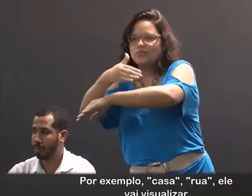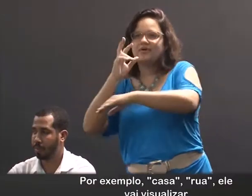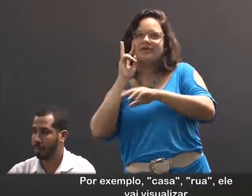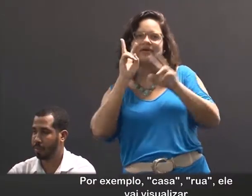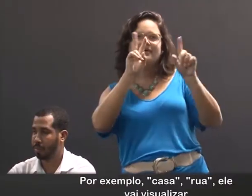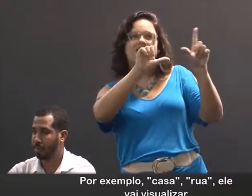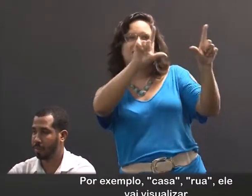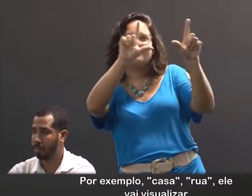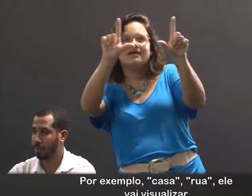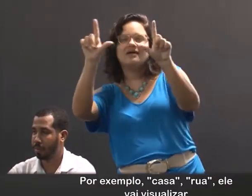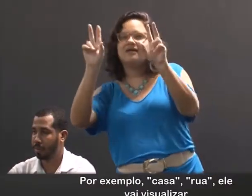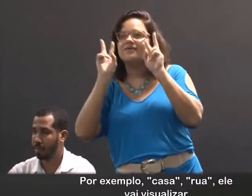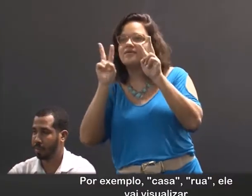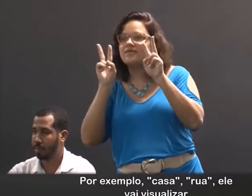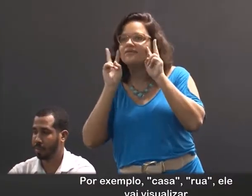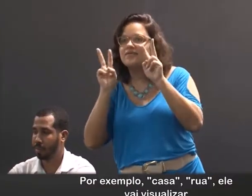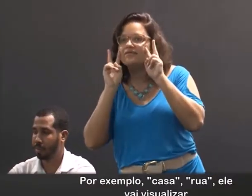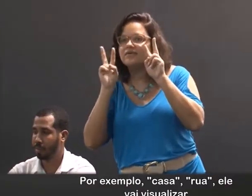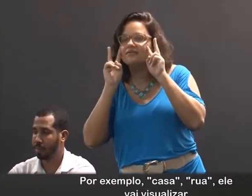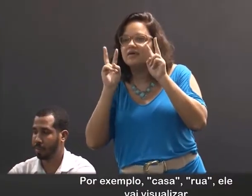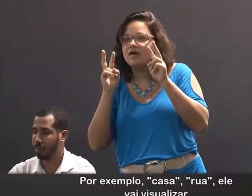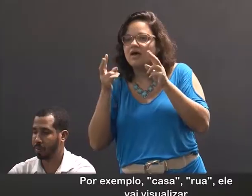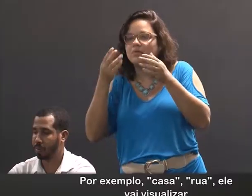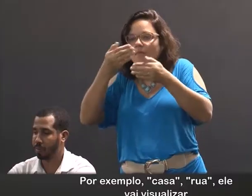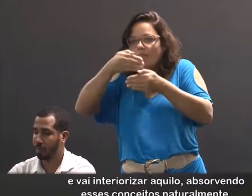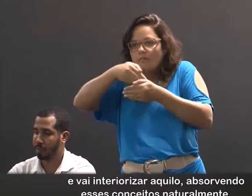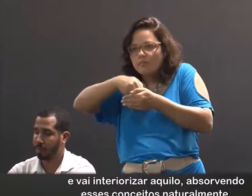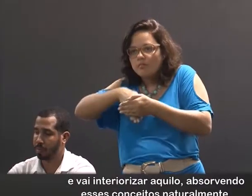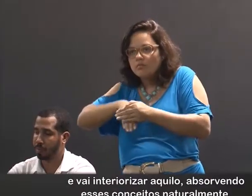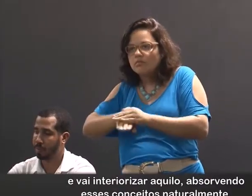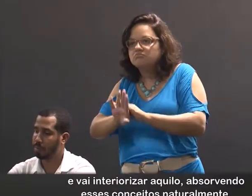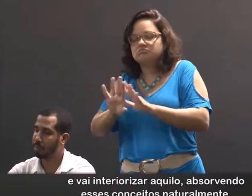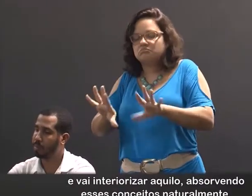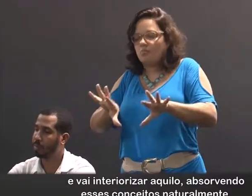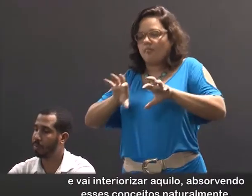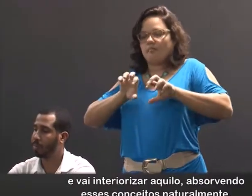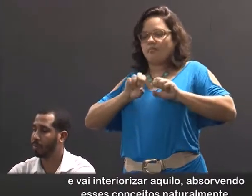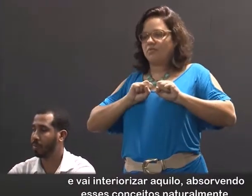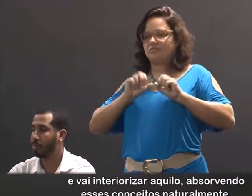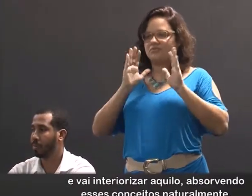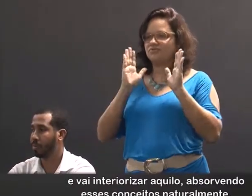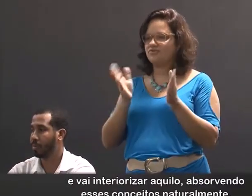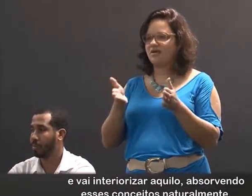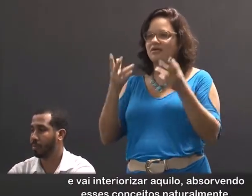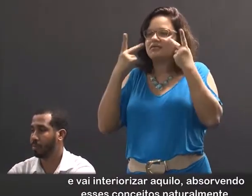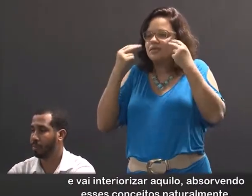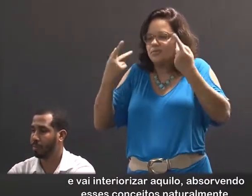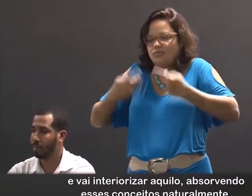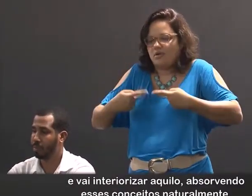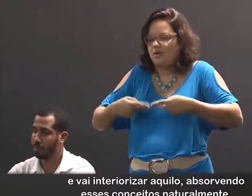casa, a rua, ele vai visualizar e vai interiorizar aquilo, absorvendo esses